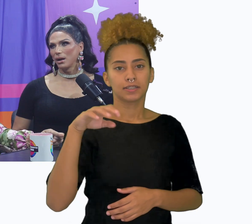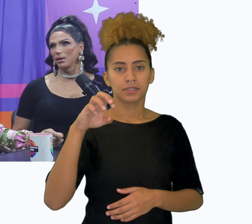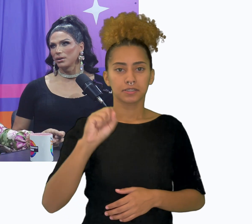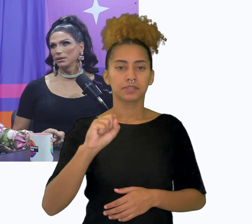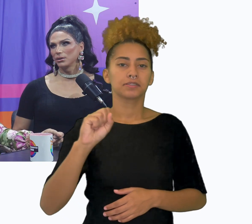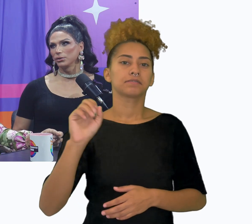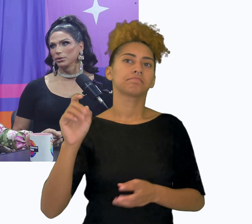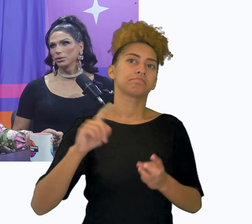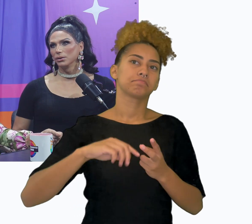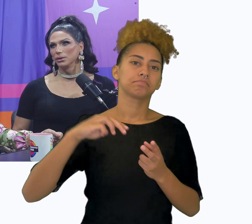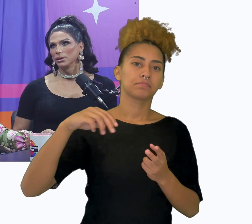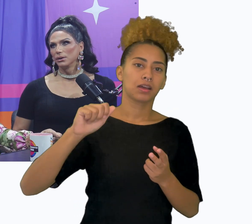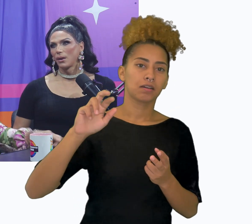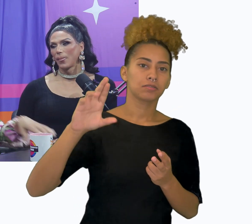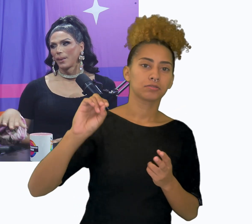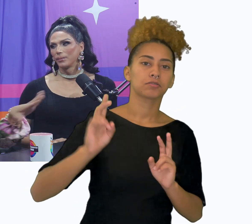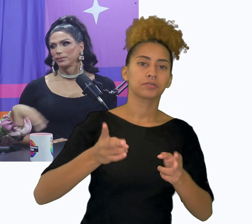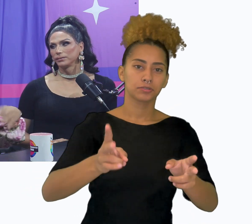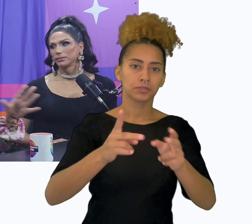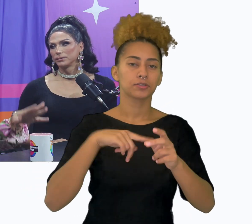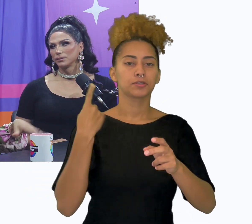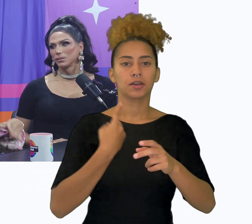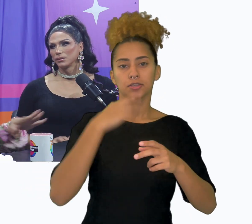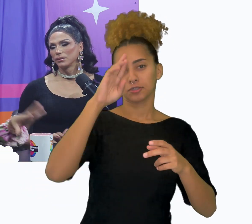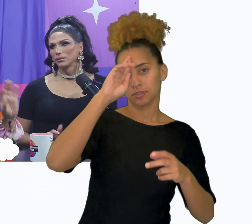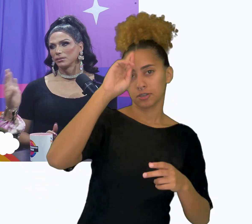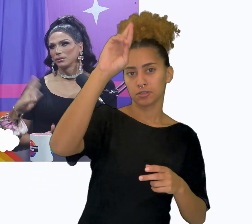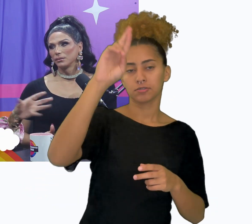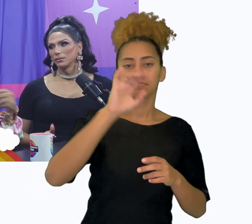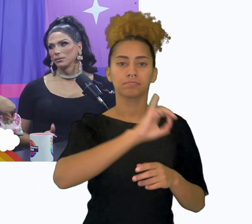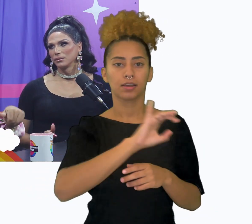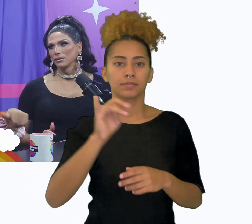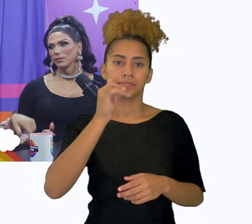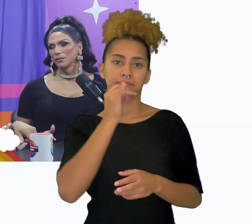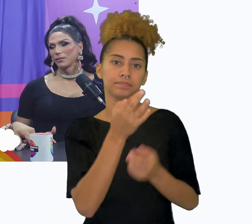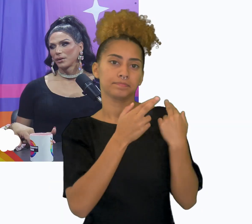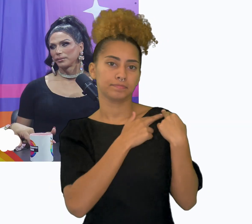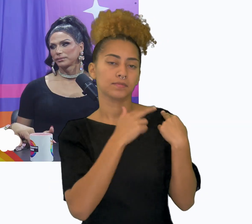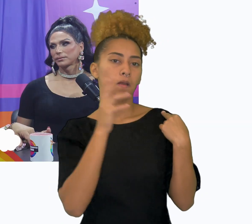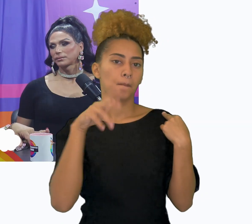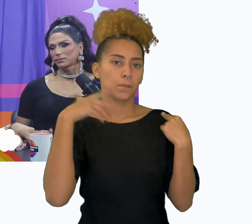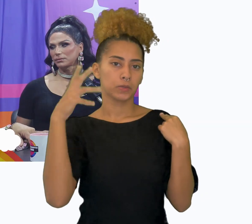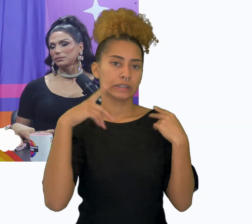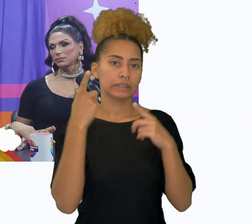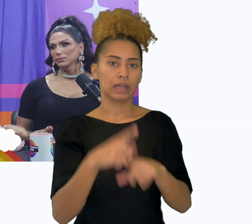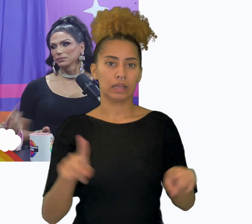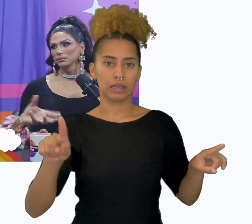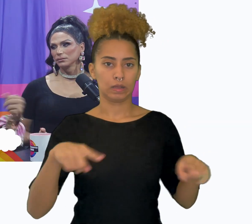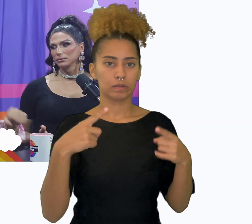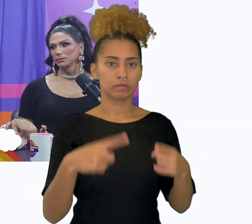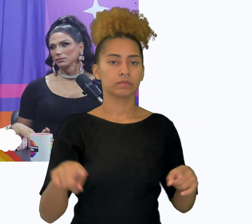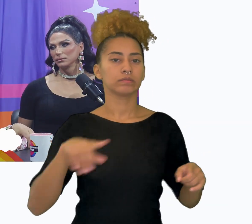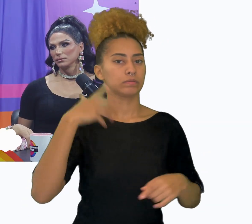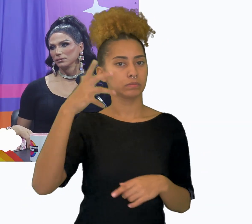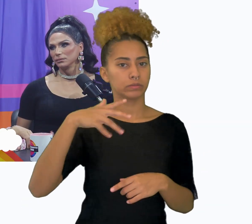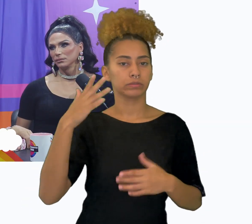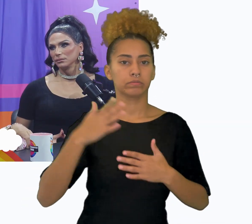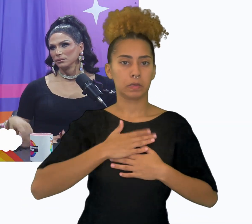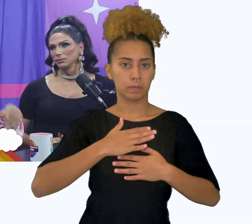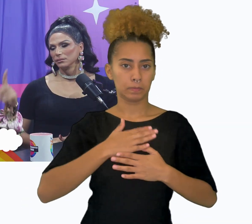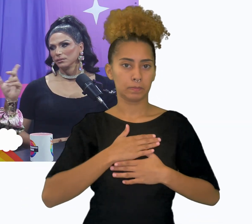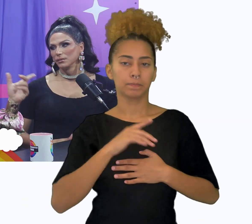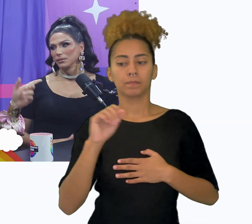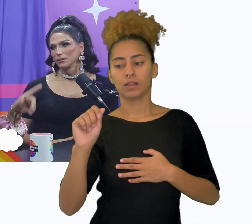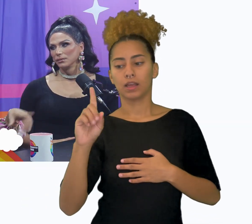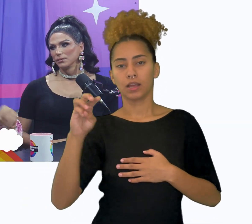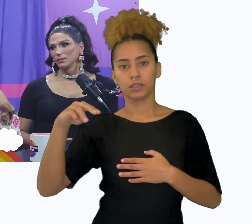estava, Maura, e continuou. Aí pronto, a gente começou a dirigir, fazer. Cada um, eu ficava mais com os musicais, né? O que era de musical ficava pra mim.